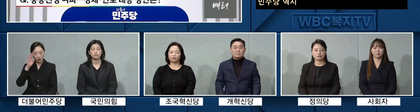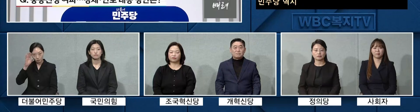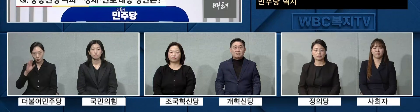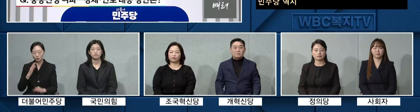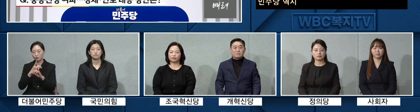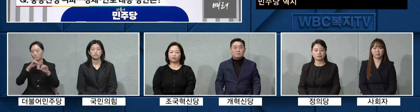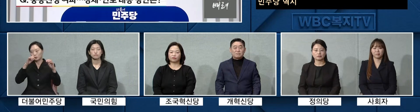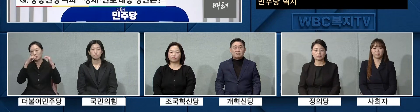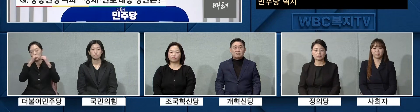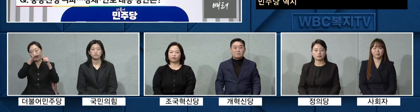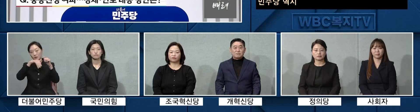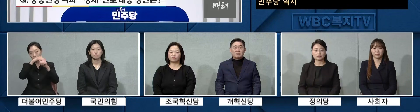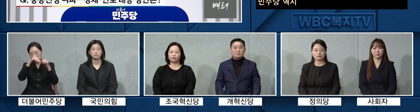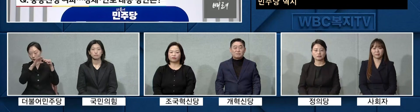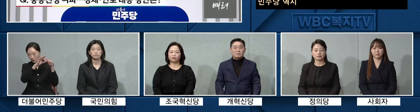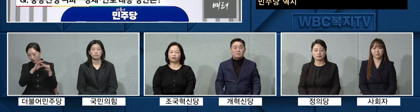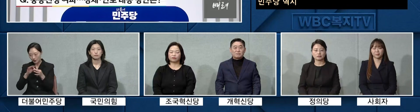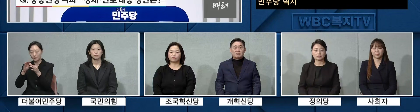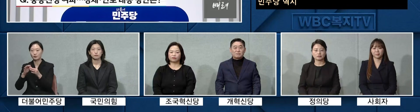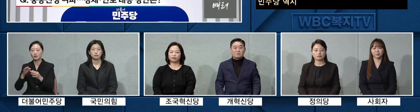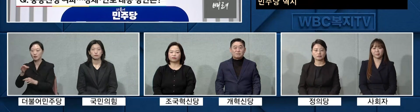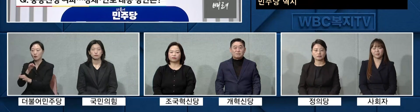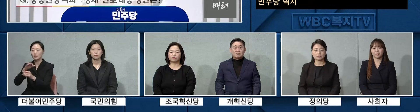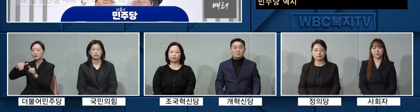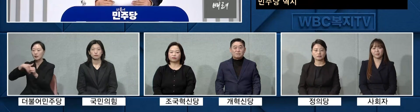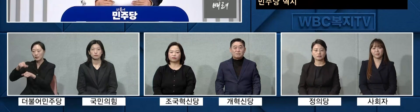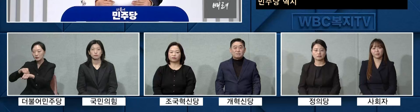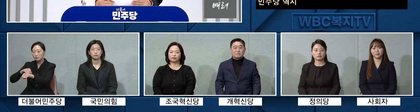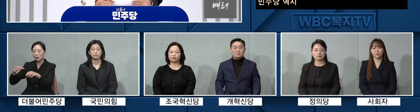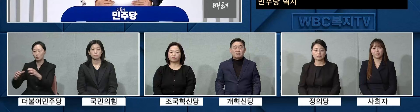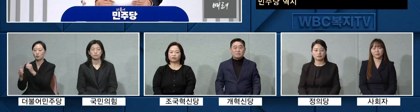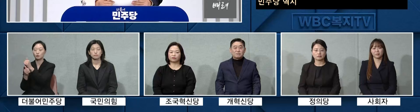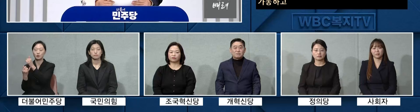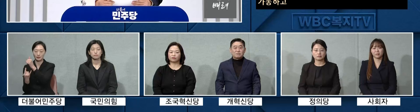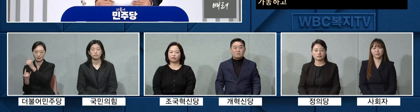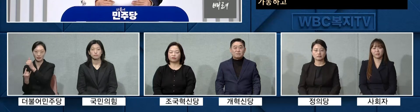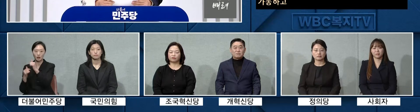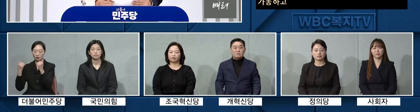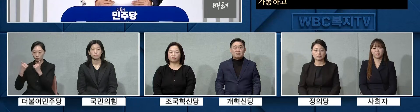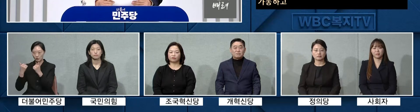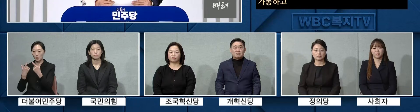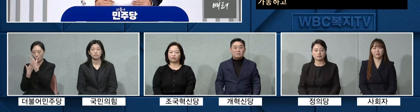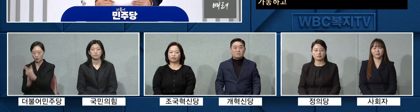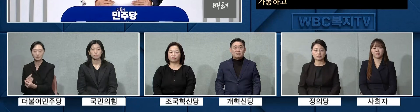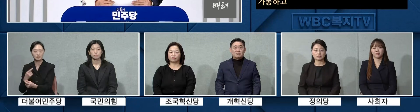중동 상황 경제 대응 특위를 가동하고 정부와 함께 위기를 헤쳐 나가고 있습니다.